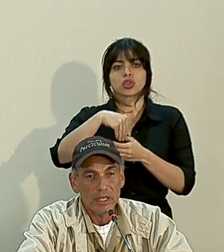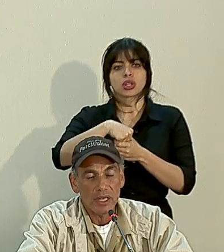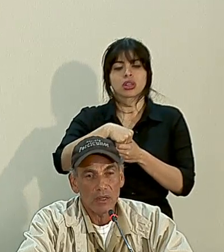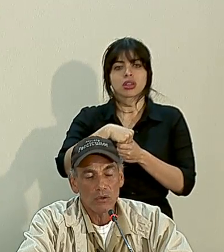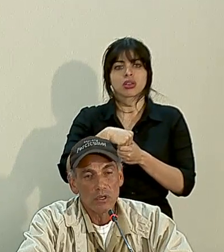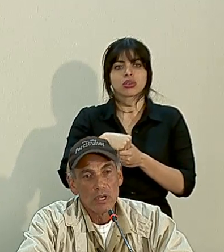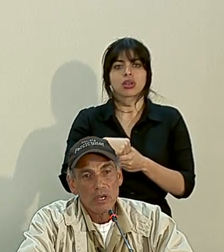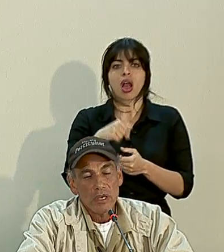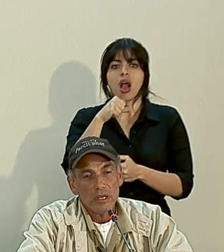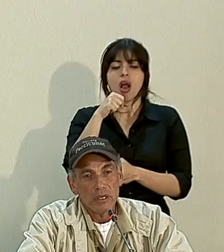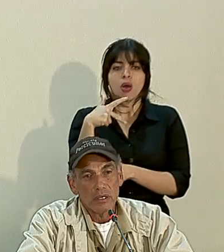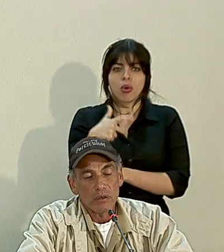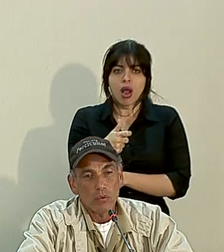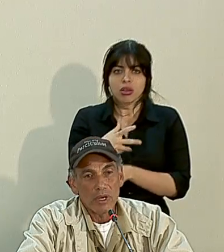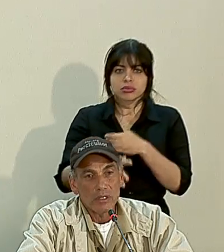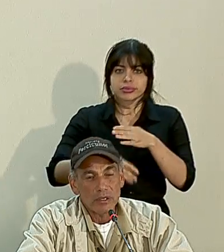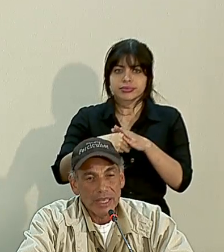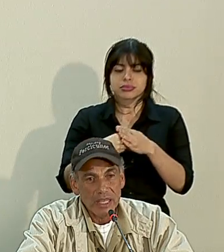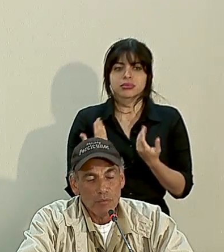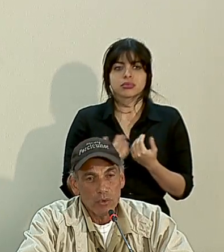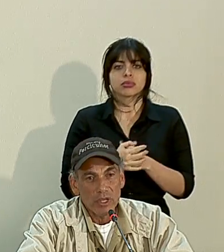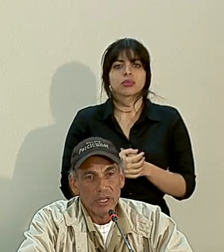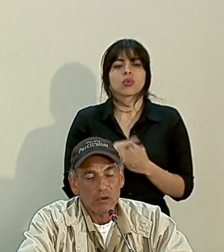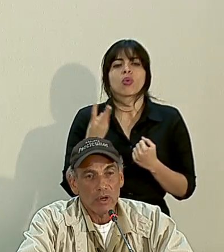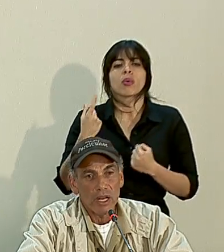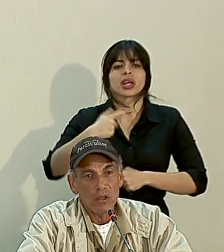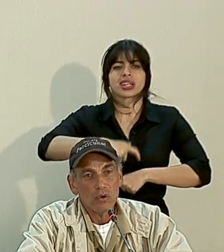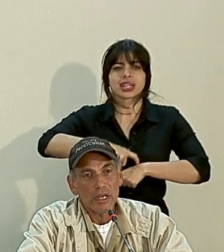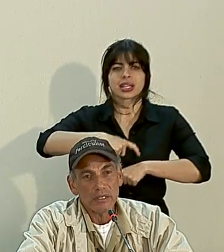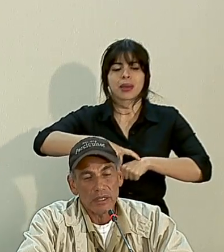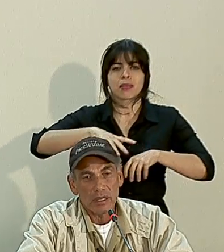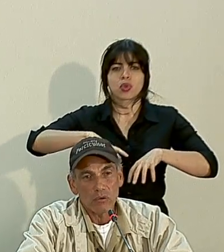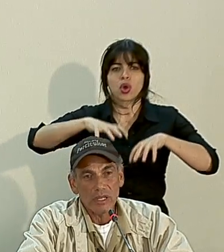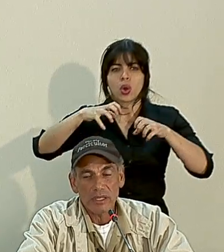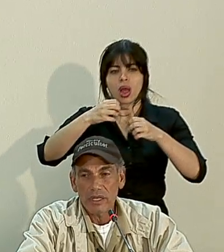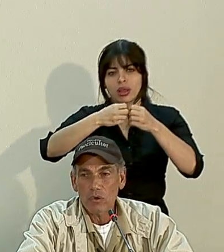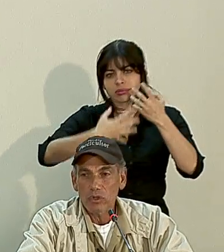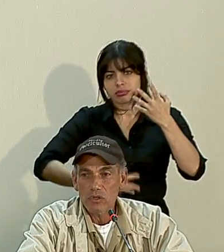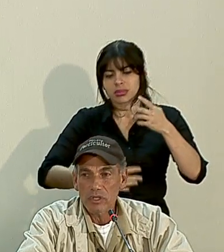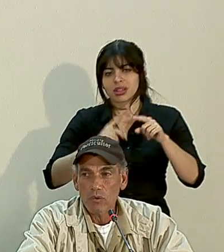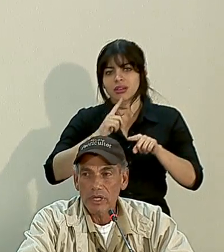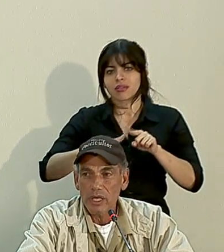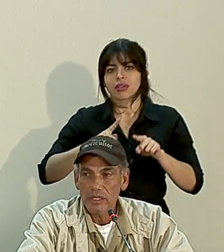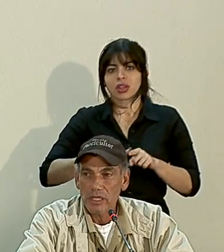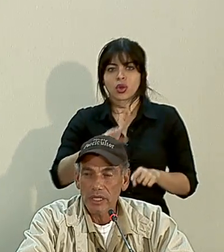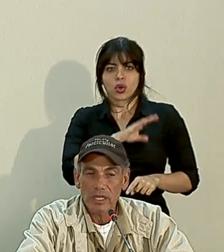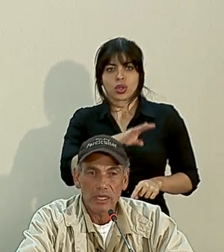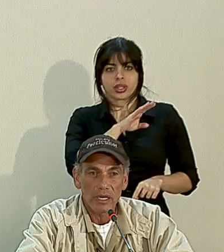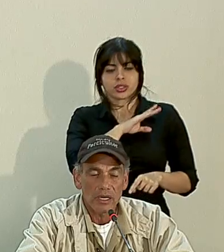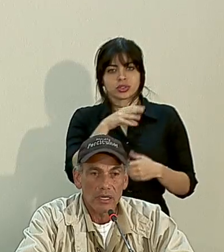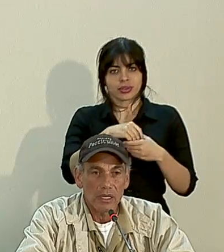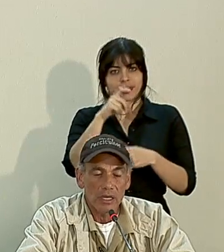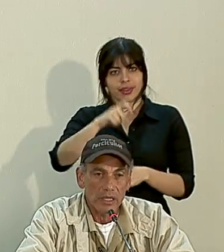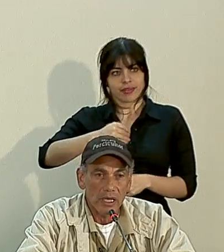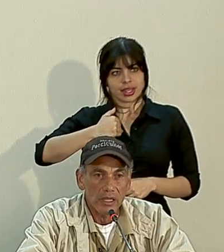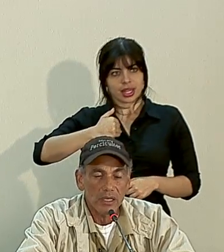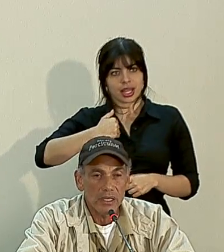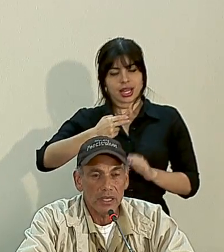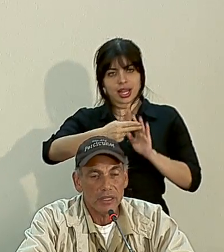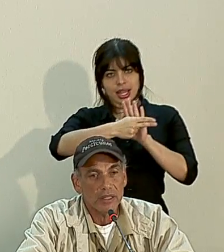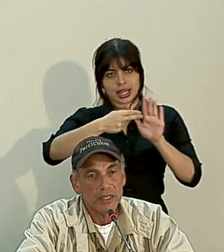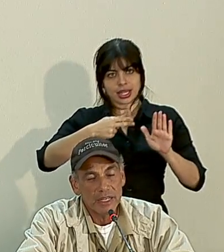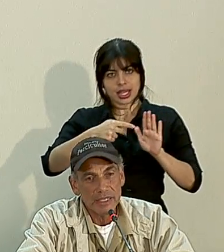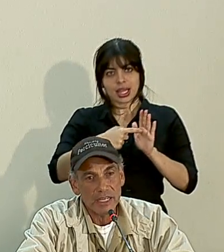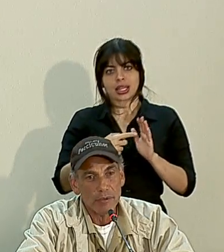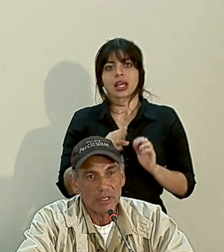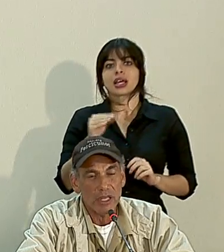agua inyectados, qué tiempo tiene de congelado, etcétera. Una serie de condiciones y cualidades que tiene que tener la etiqueta y